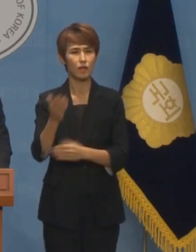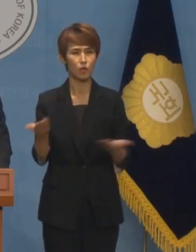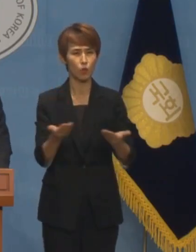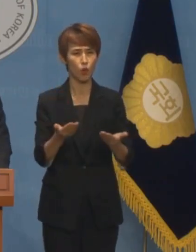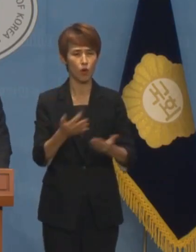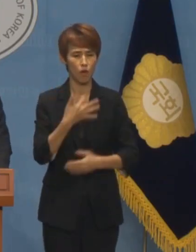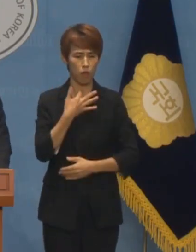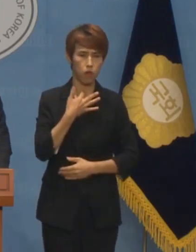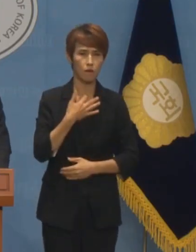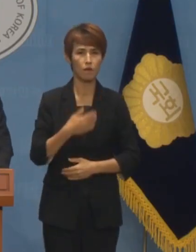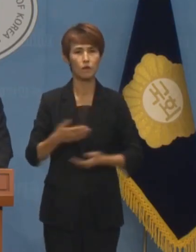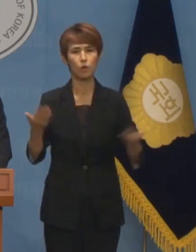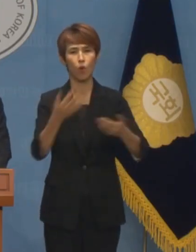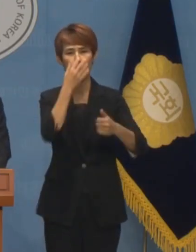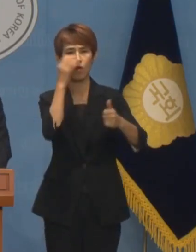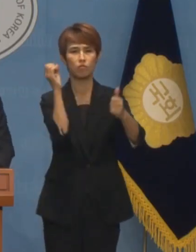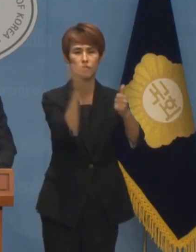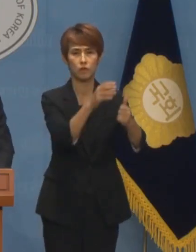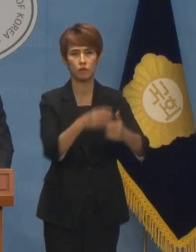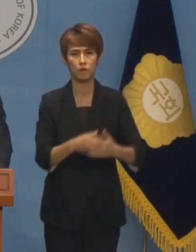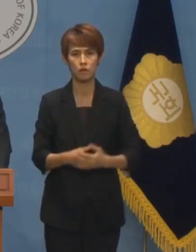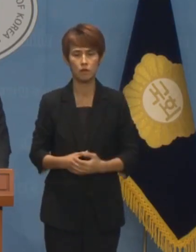비하하고 그리고 입만 열면